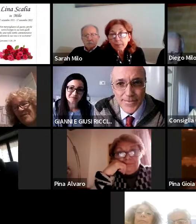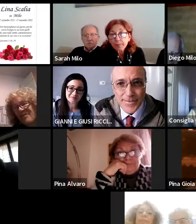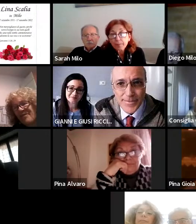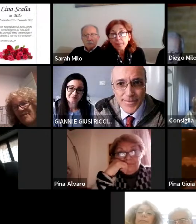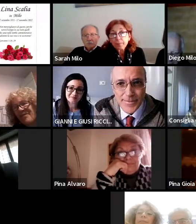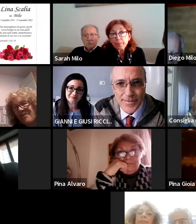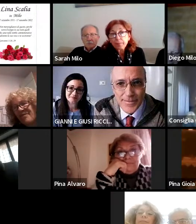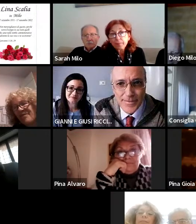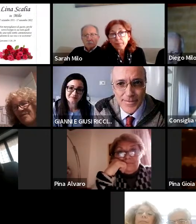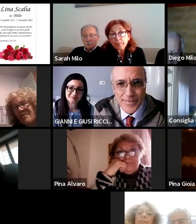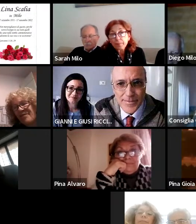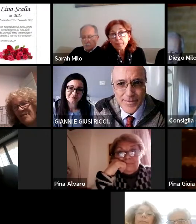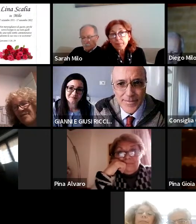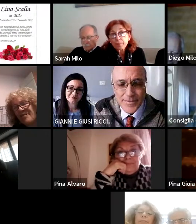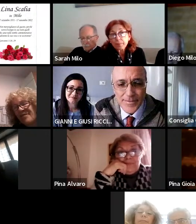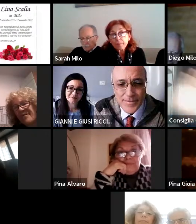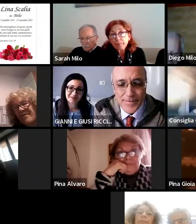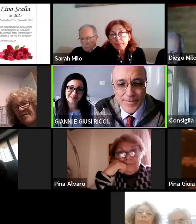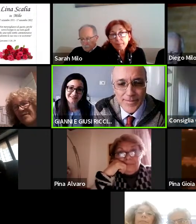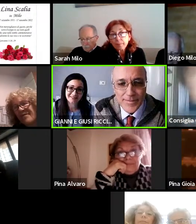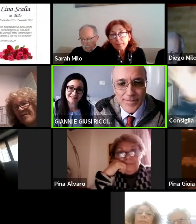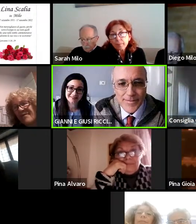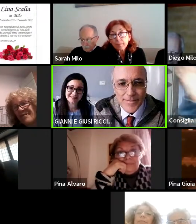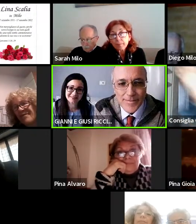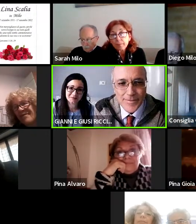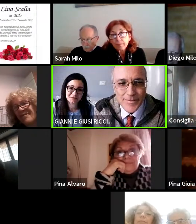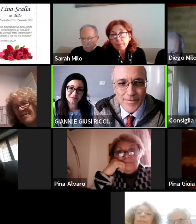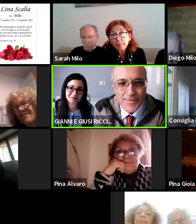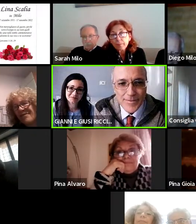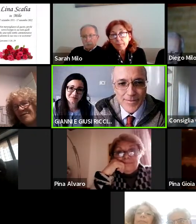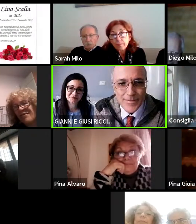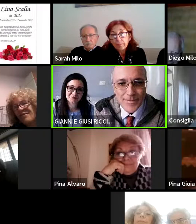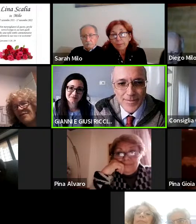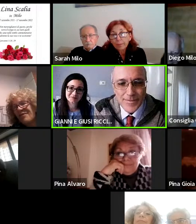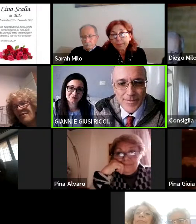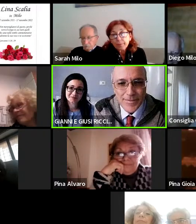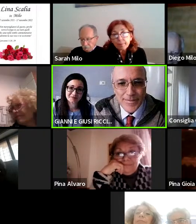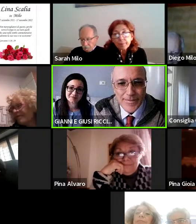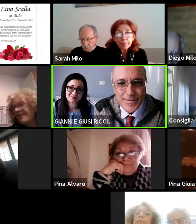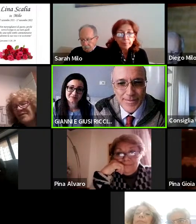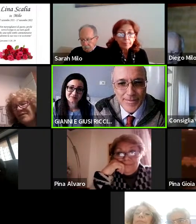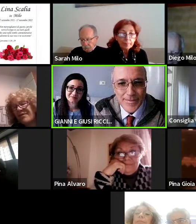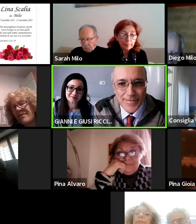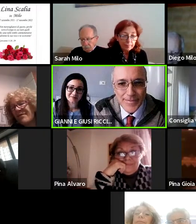così eh Maria ciao ciao